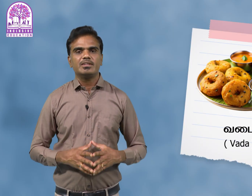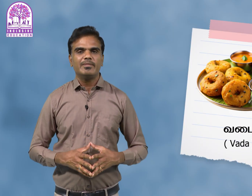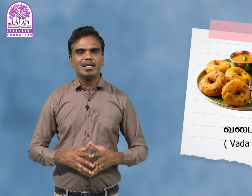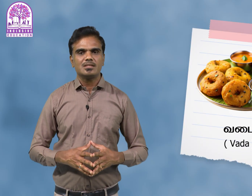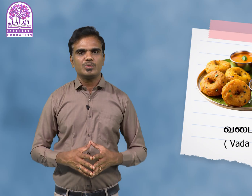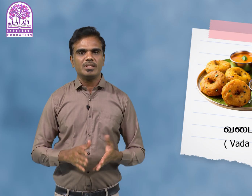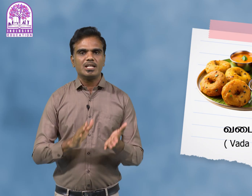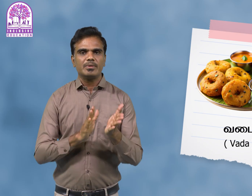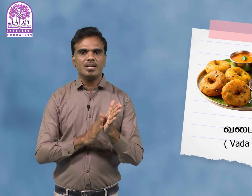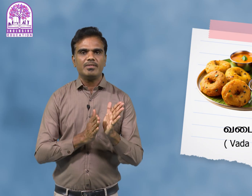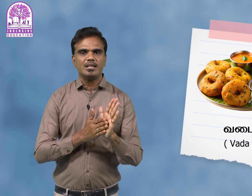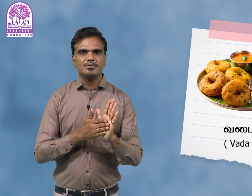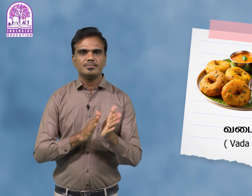வந்து வடை சேர்க்கணும் அப்படின்னா என்ன பண்ணலாம், வடை.